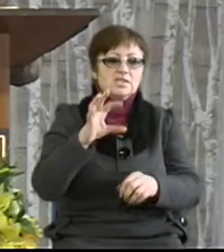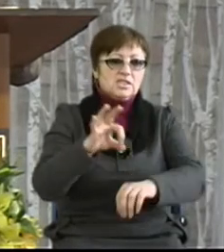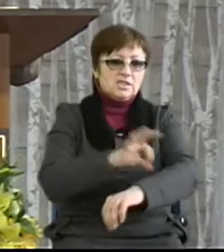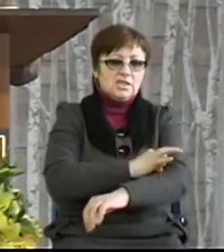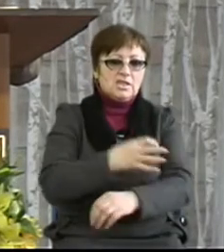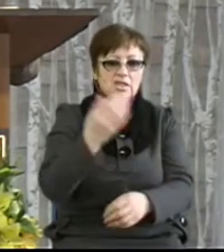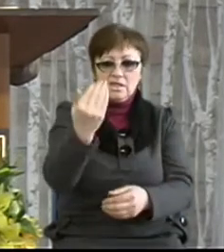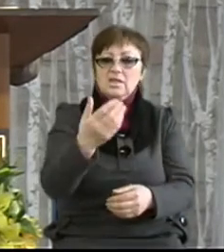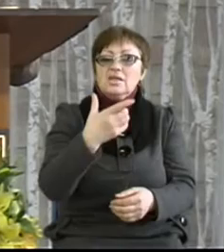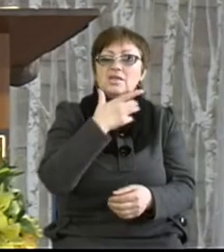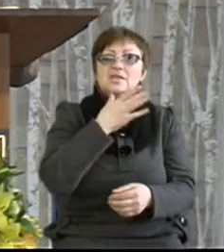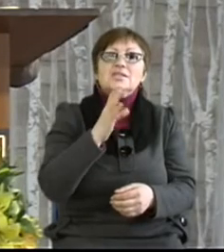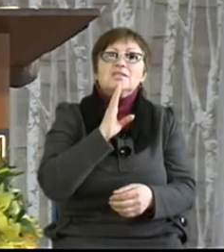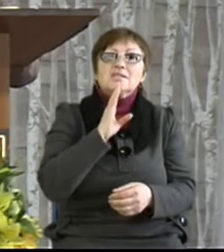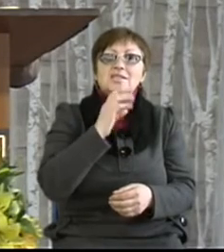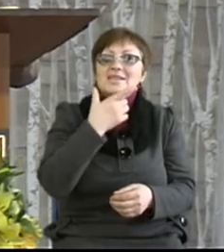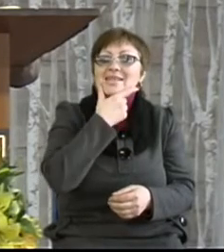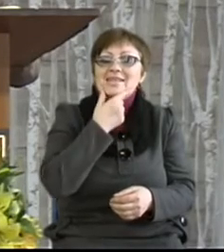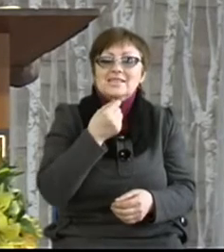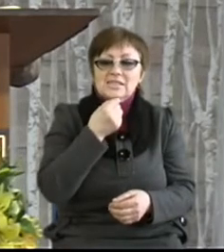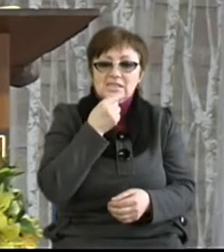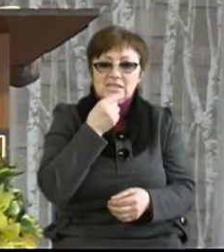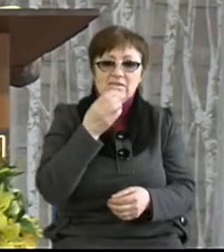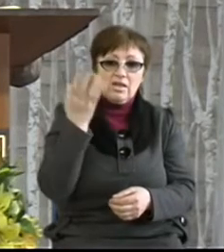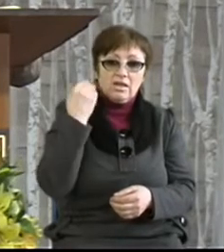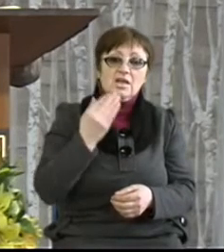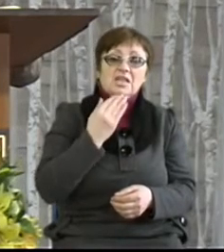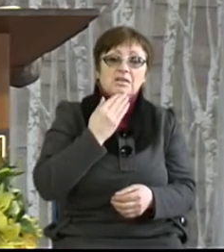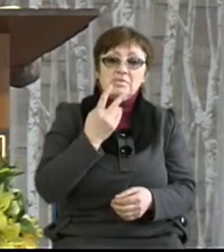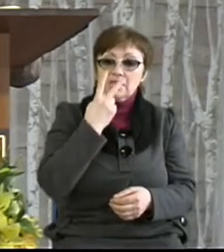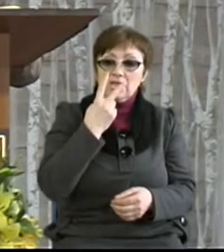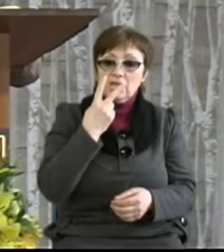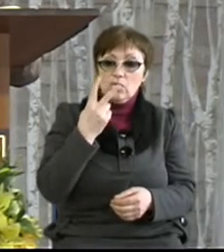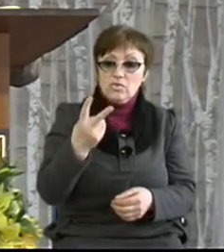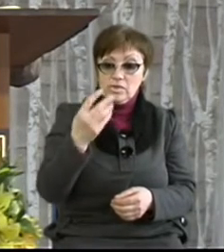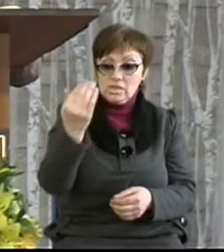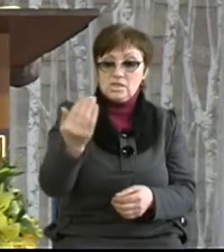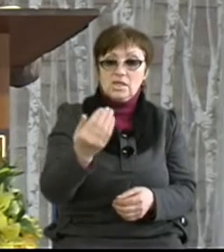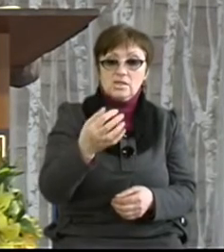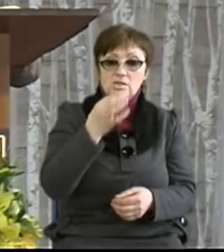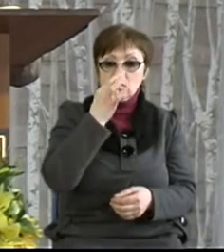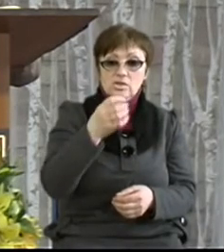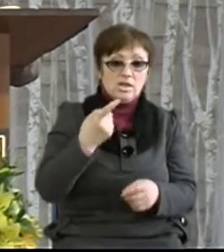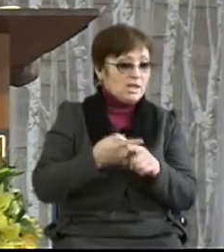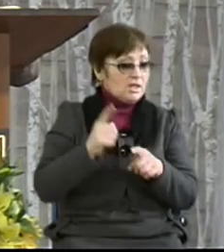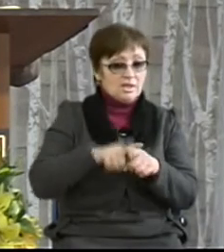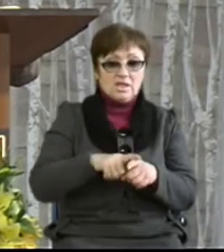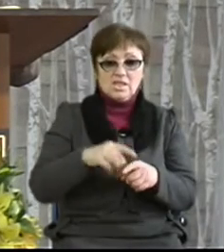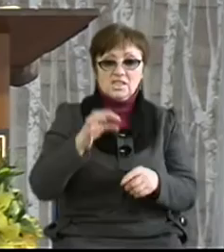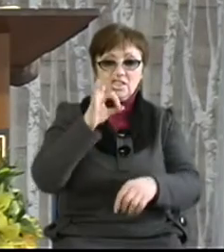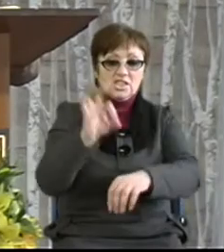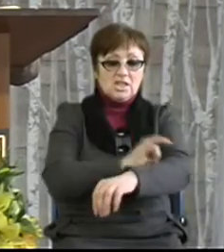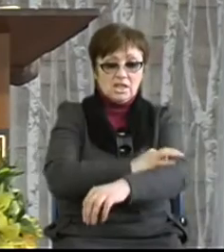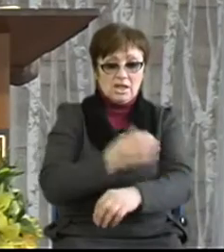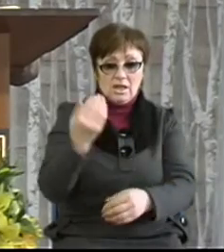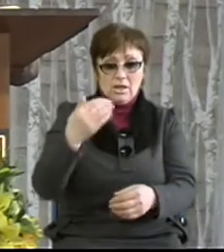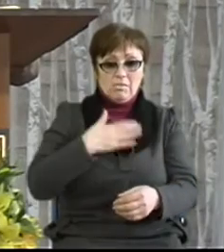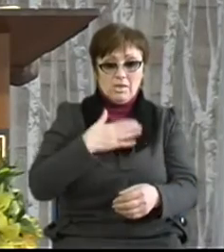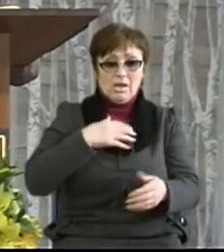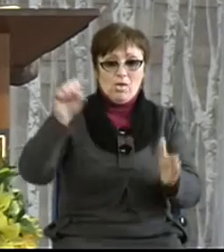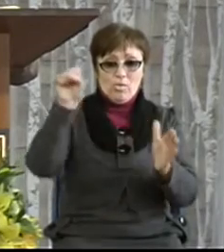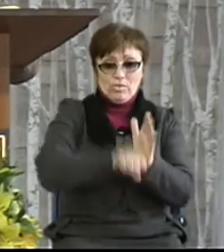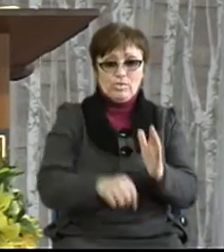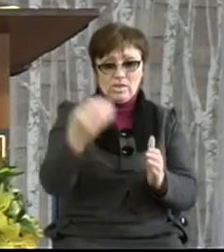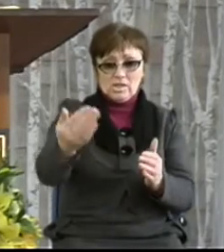своей, «Вот я знаю, что ты женщина прекрасная видом, и когда египтяне увидят тебя, то скажут, это жена его, и убьют меня, а тебя оставят